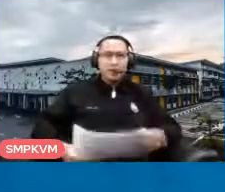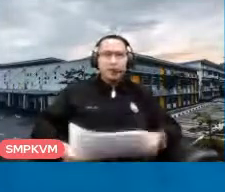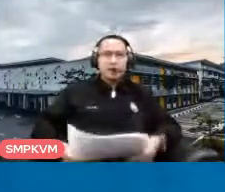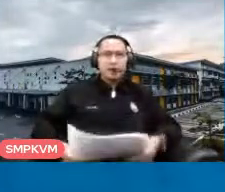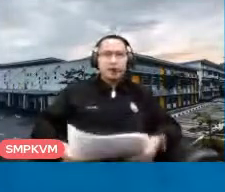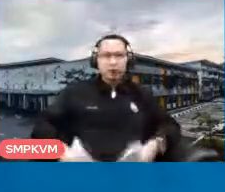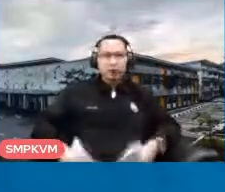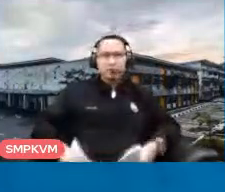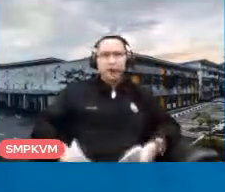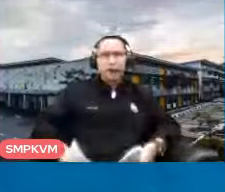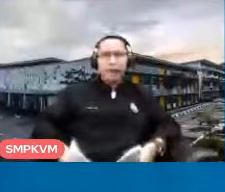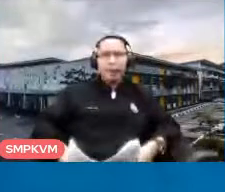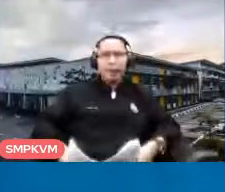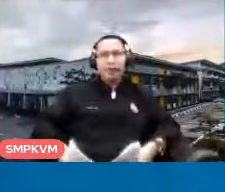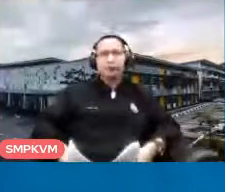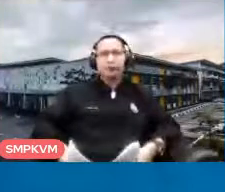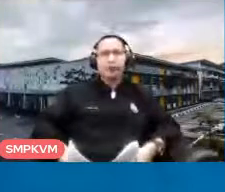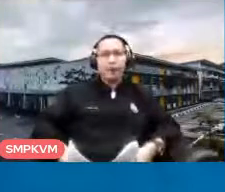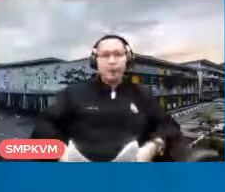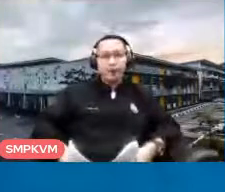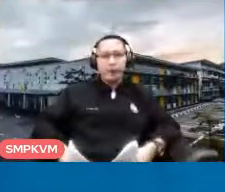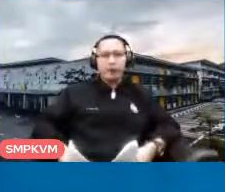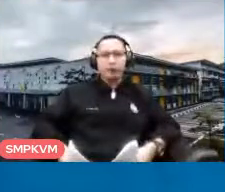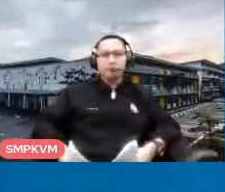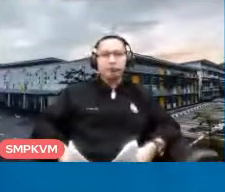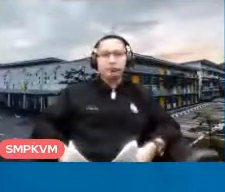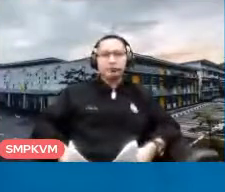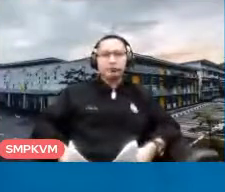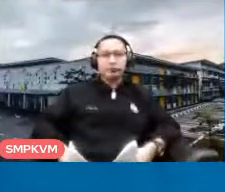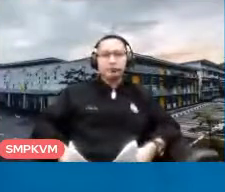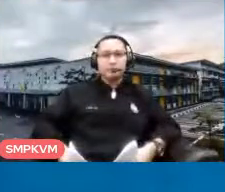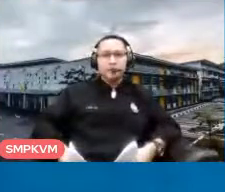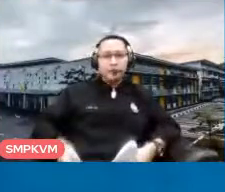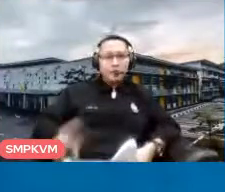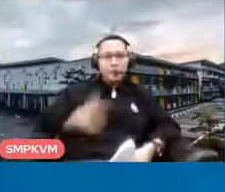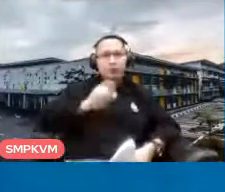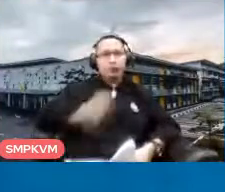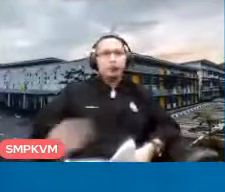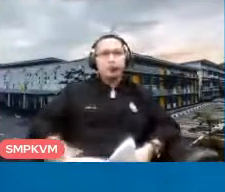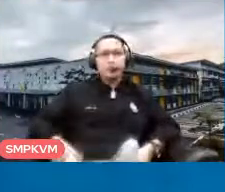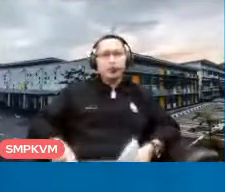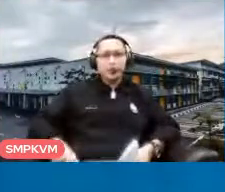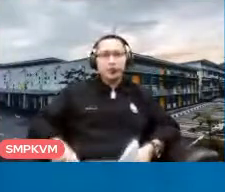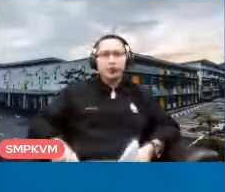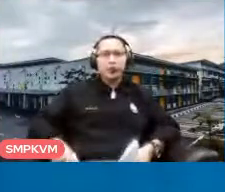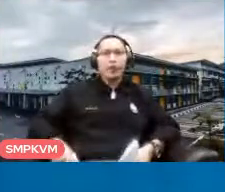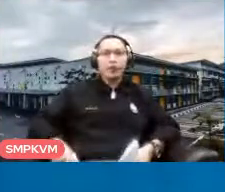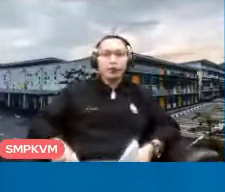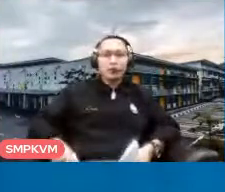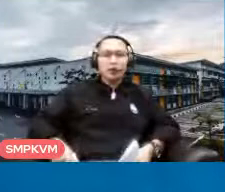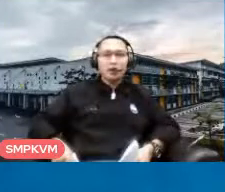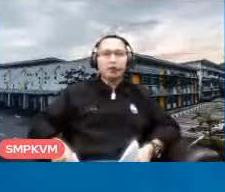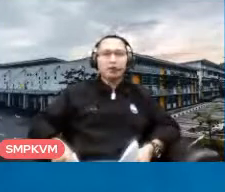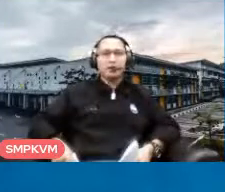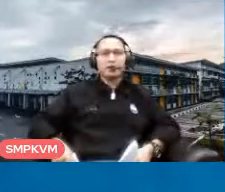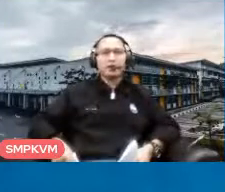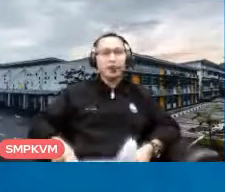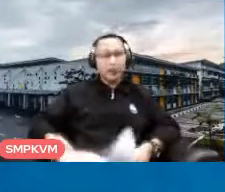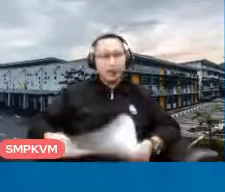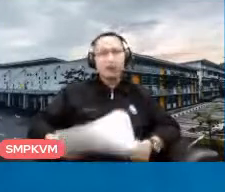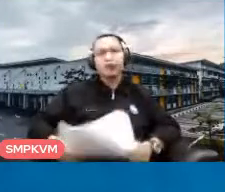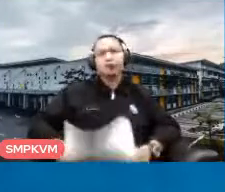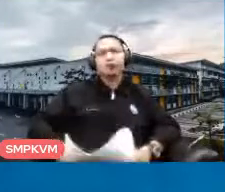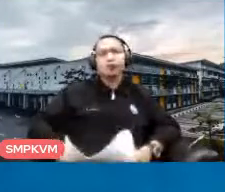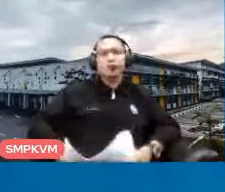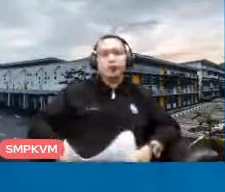Ara butuh lava terdapat bapaknya tapi ada terpujinya Plaza nih Jawa ke sekolah adik